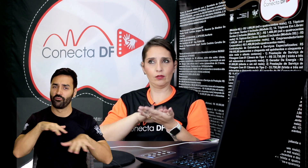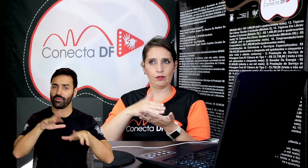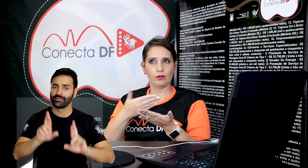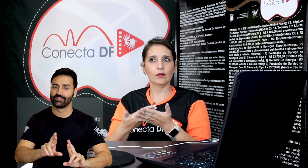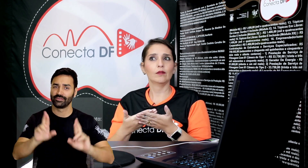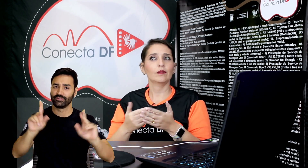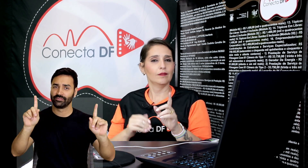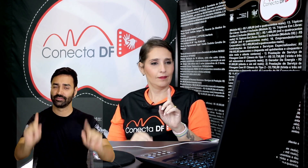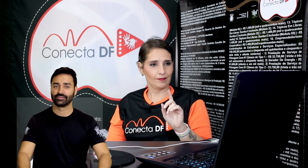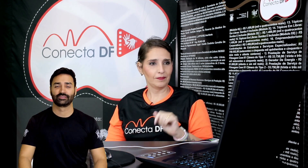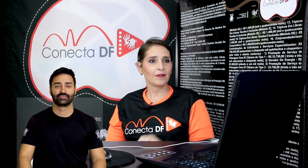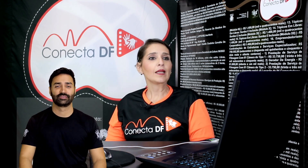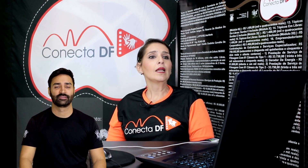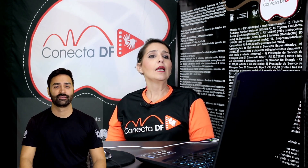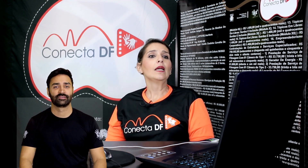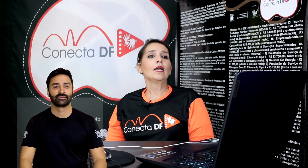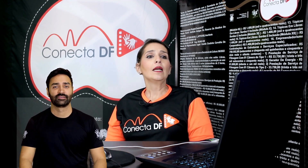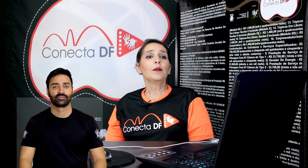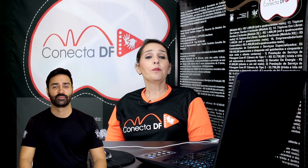diferente.